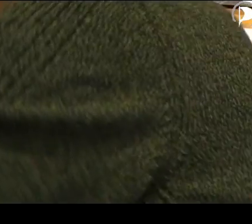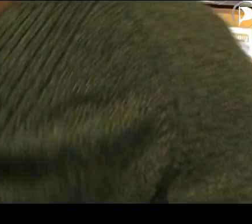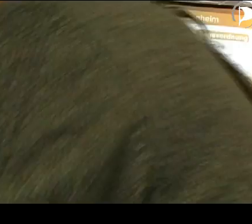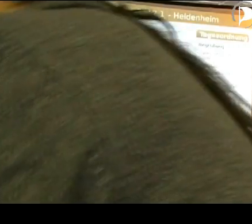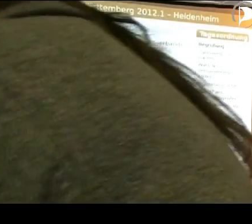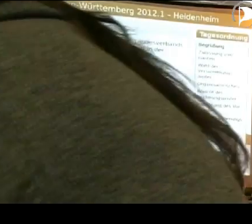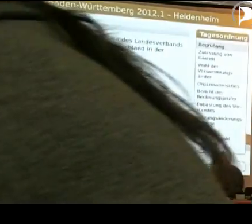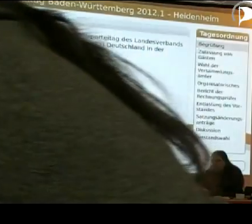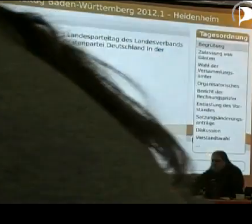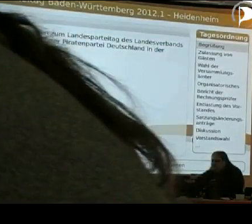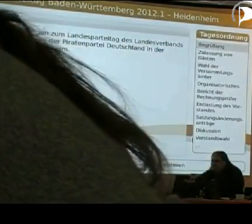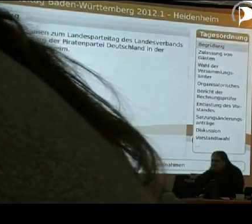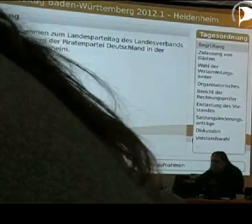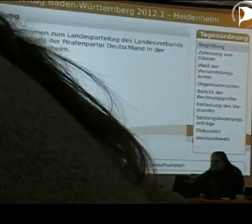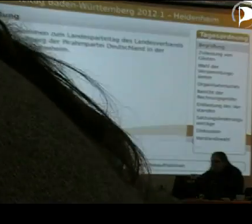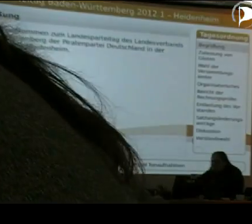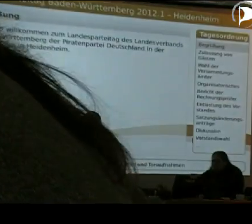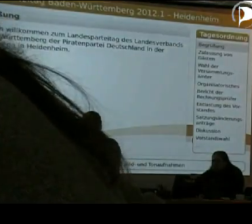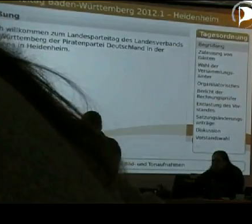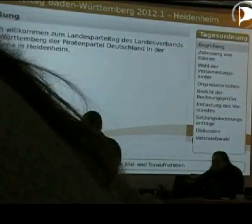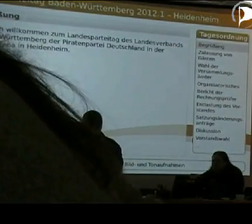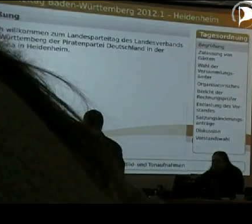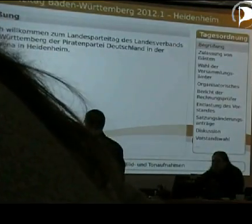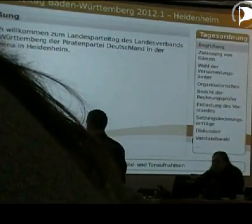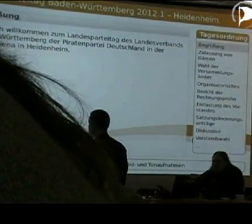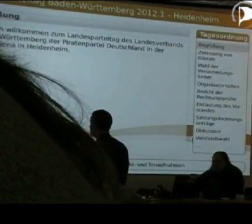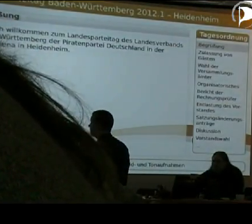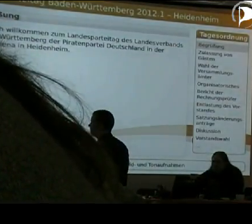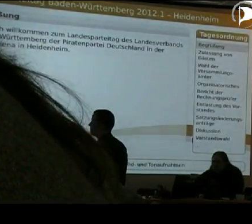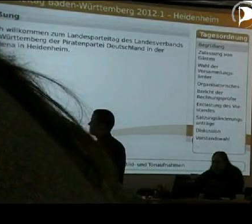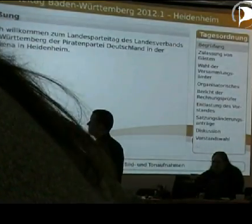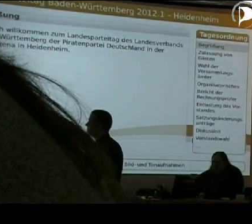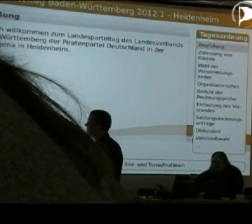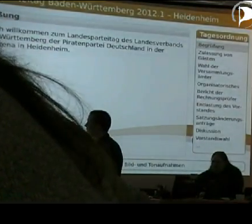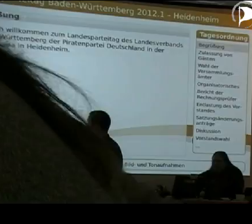werden gut überstand auch nicht